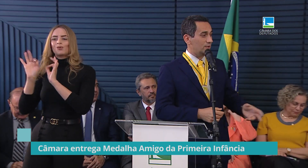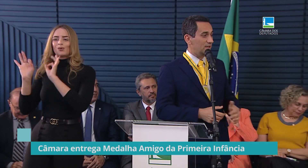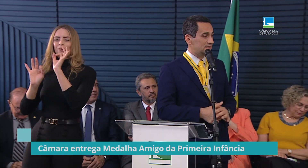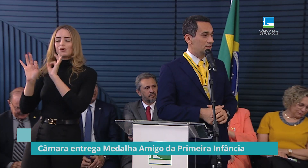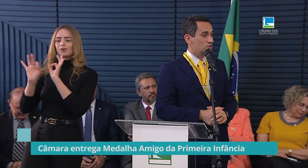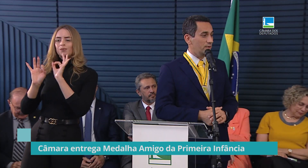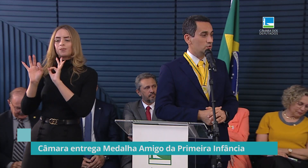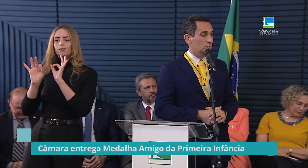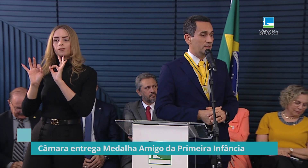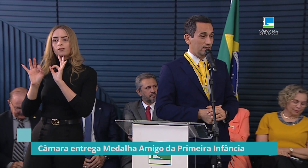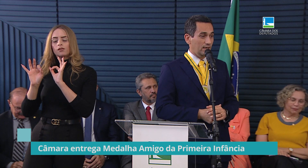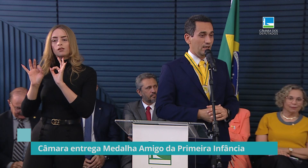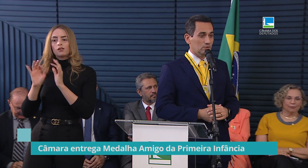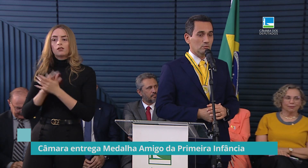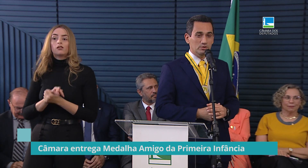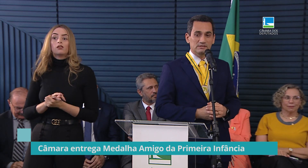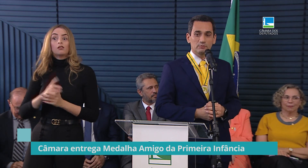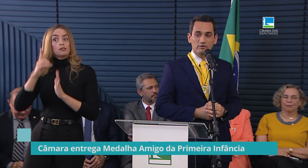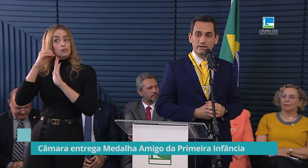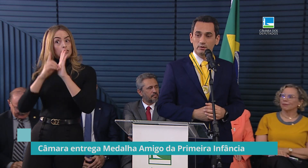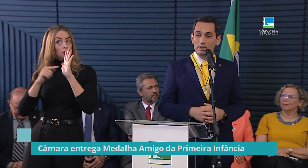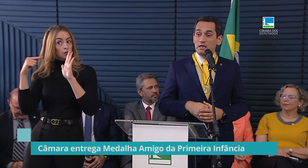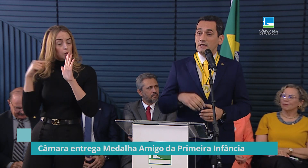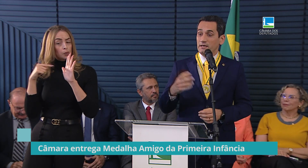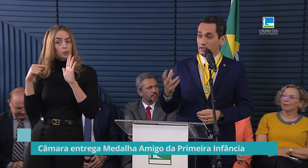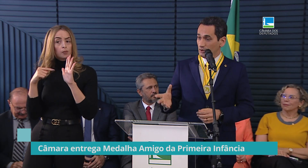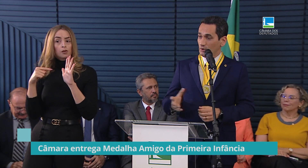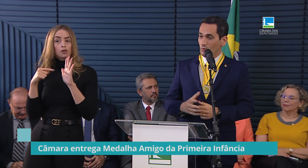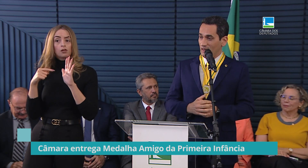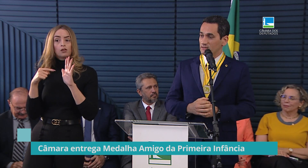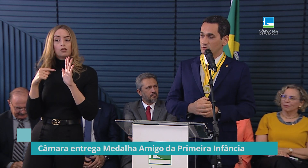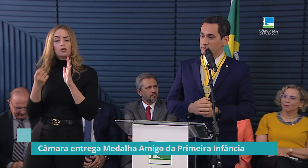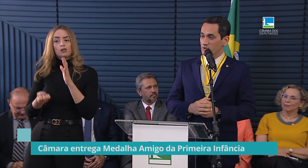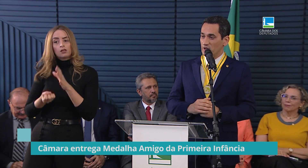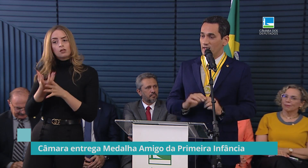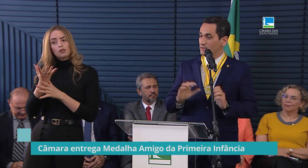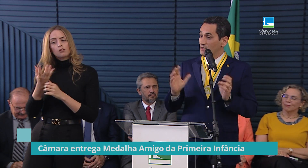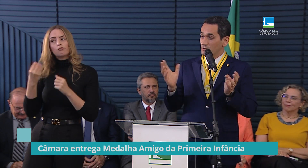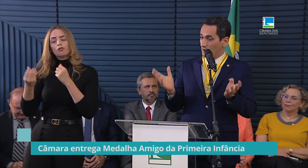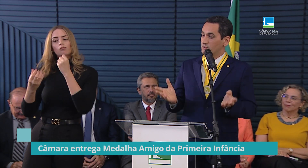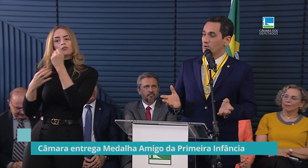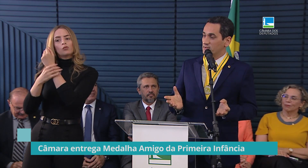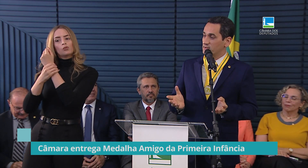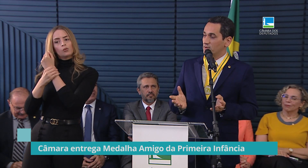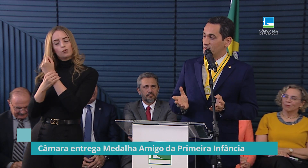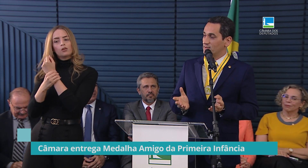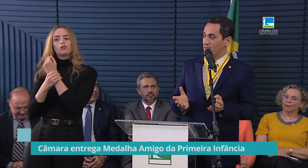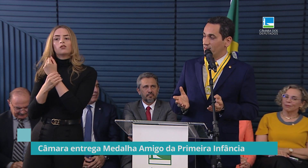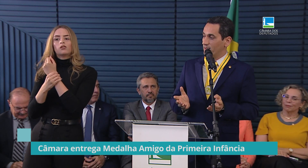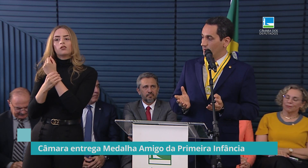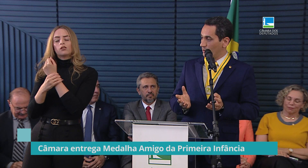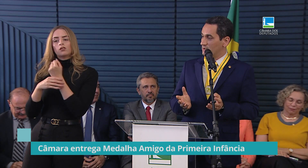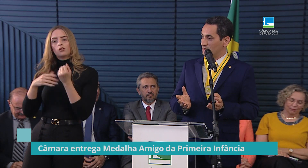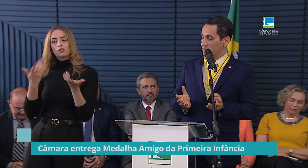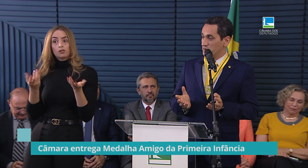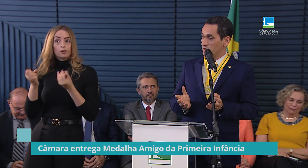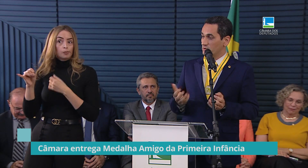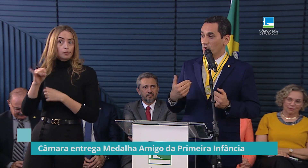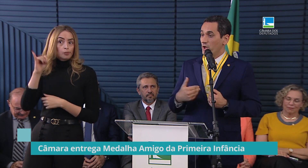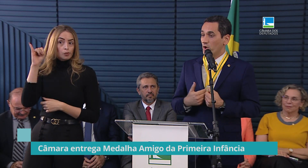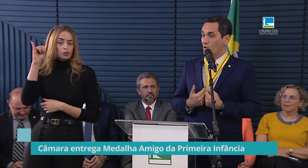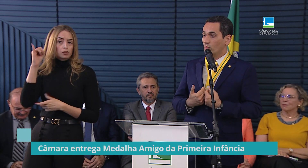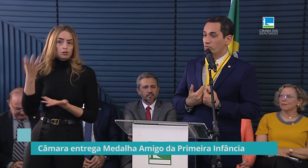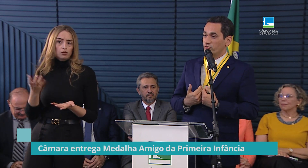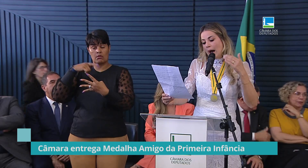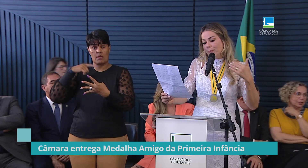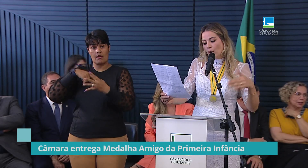Catarina, o juiz da cidade do Rio de Janeiro e criador do projeto Entregar de Forma Legal é Proteger, Sérgio Luiz Ribeiro